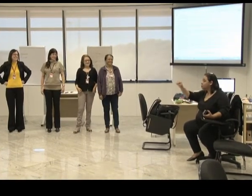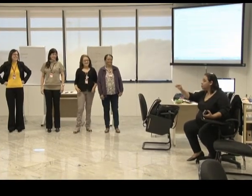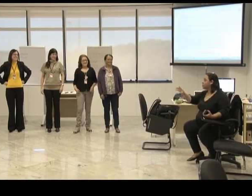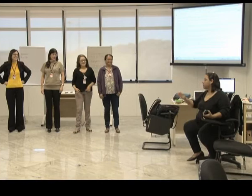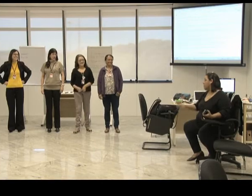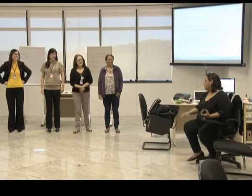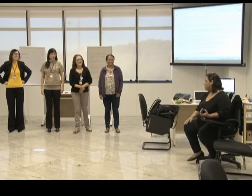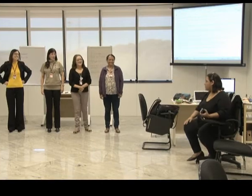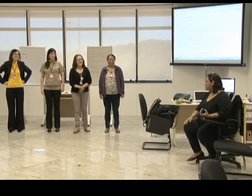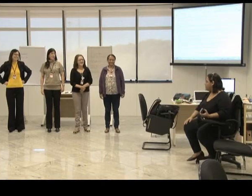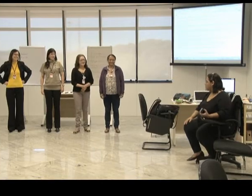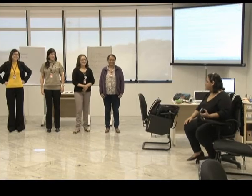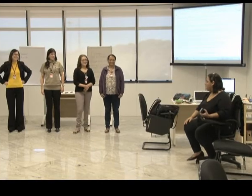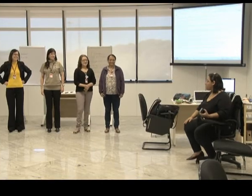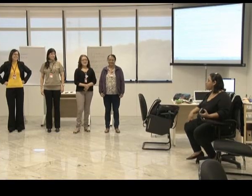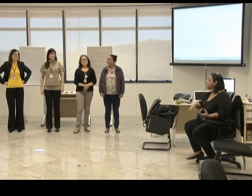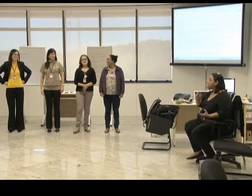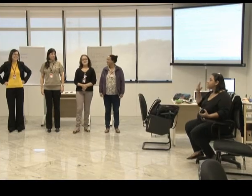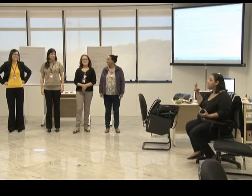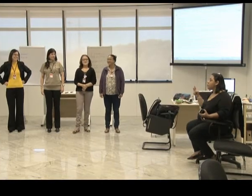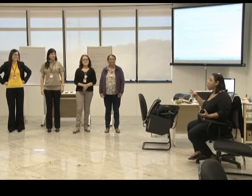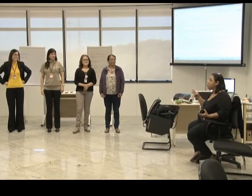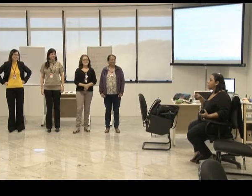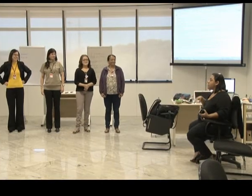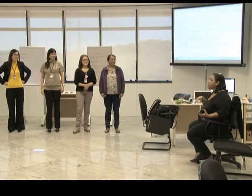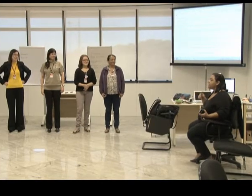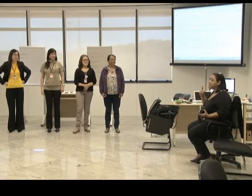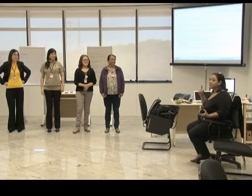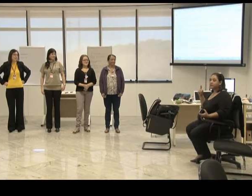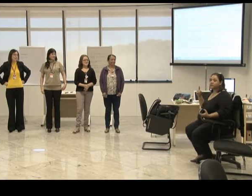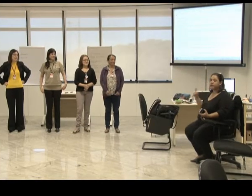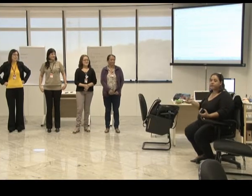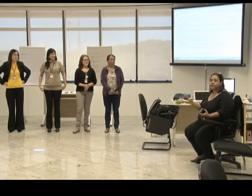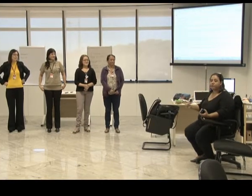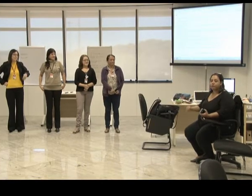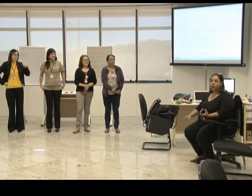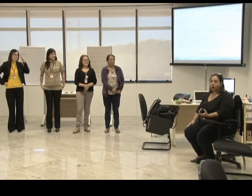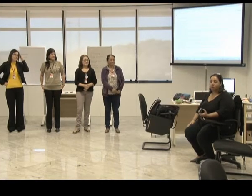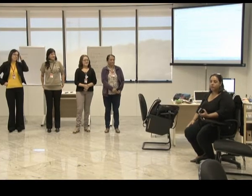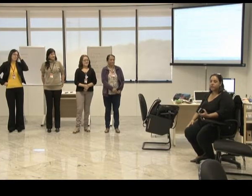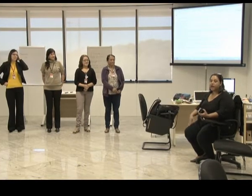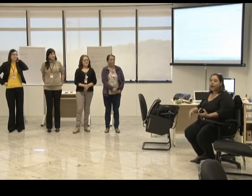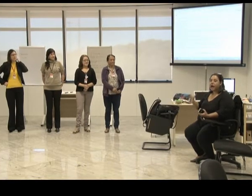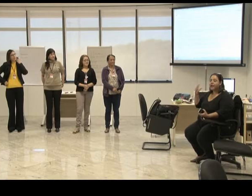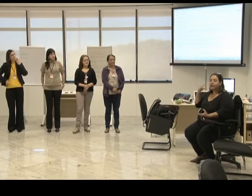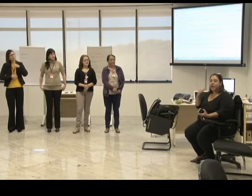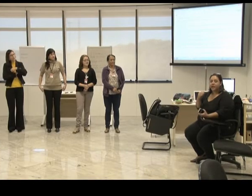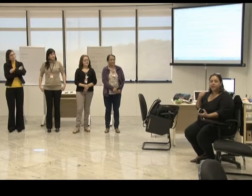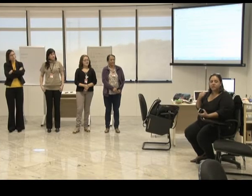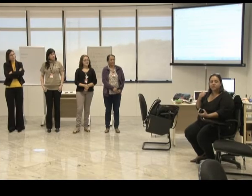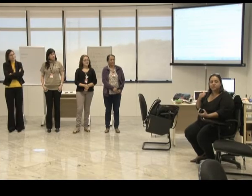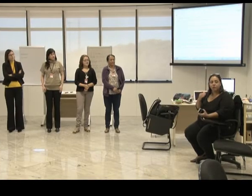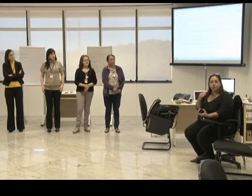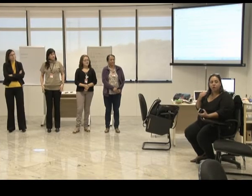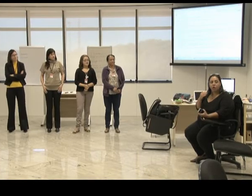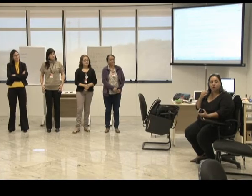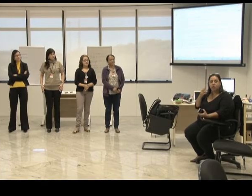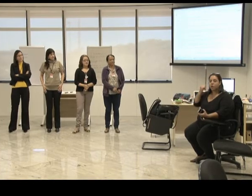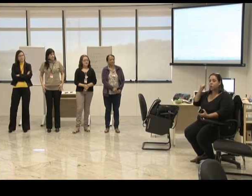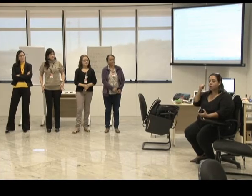Não, não pode mais, tá? Segundo, precisa ser sempre temporal. A ideia é que você sempre coloque